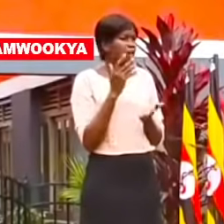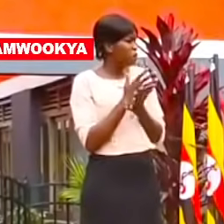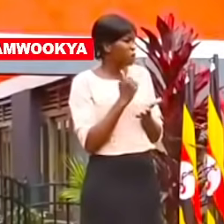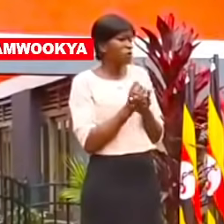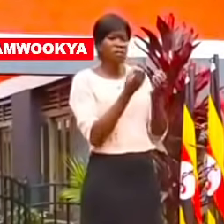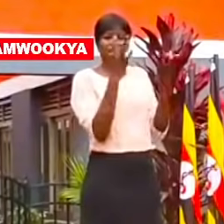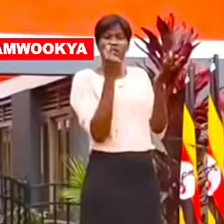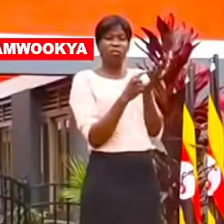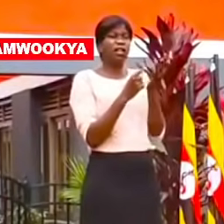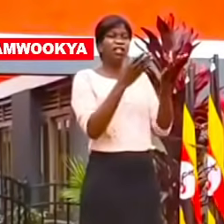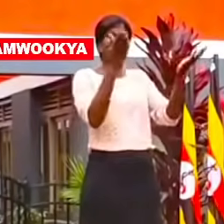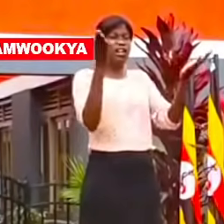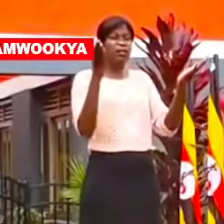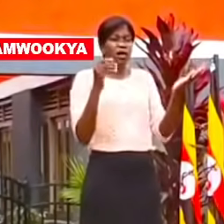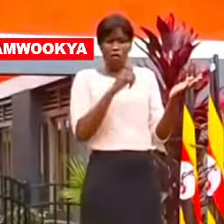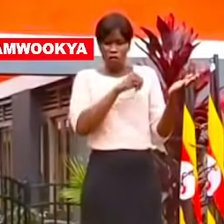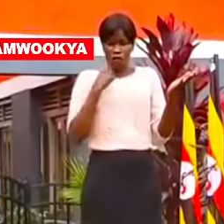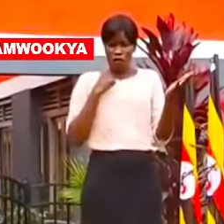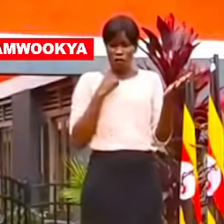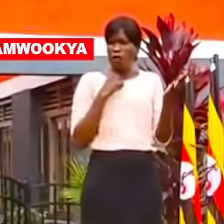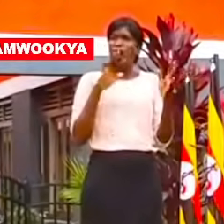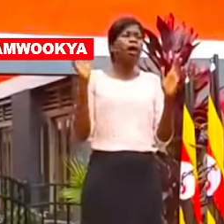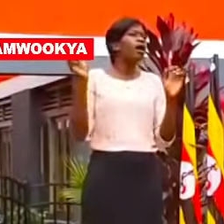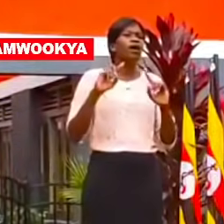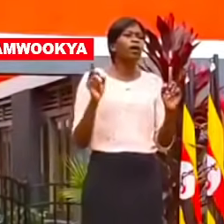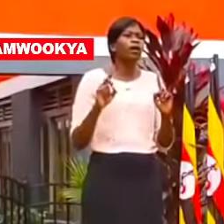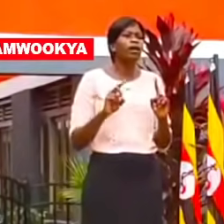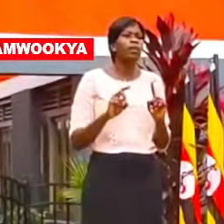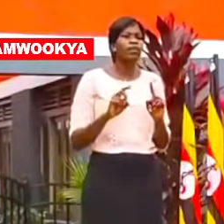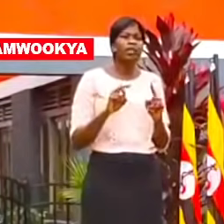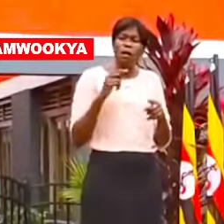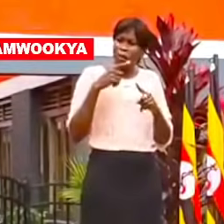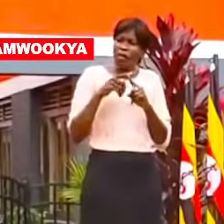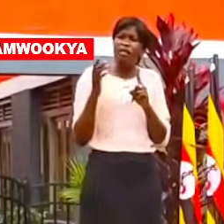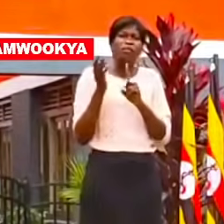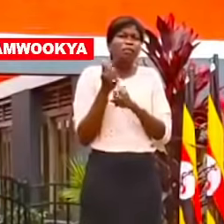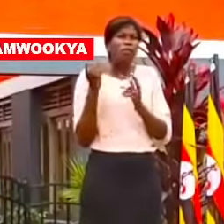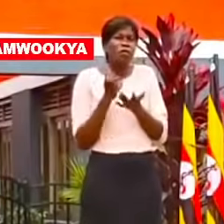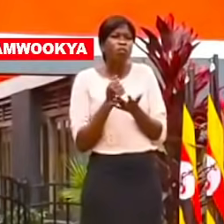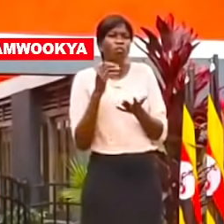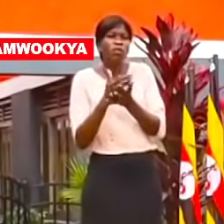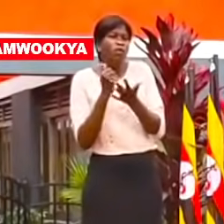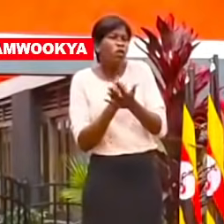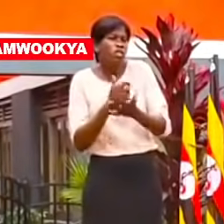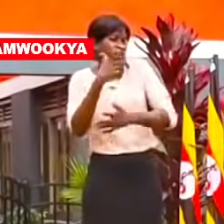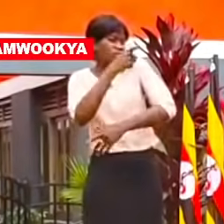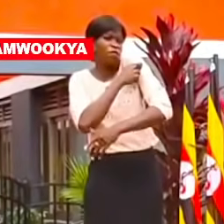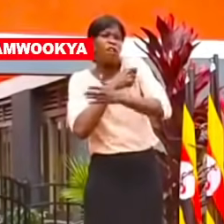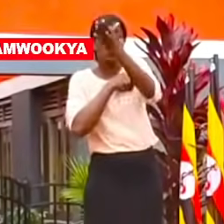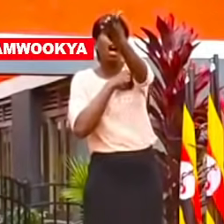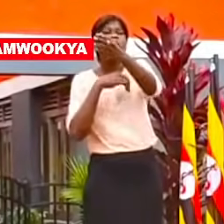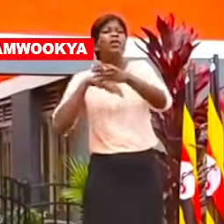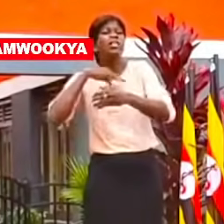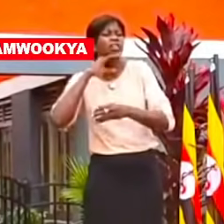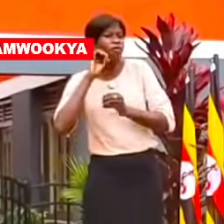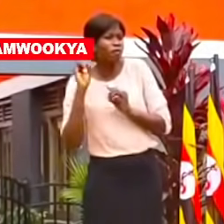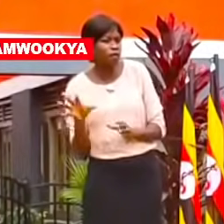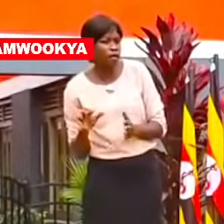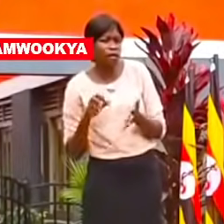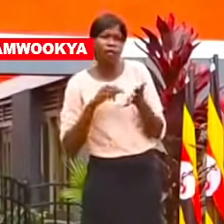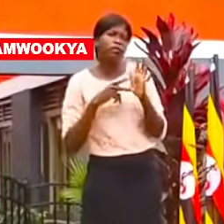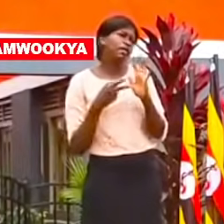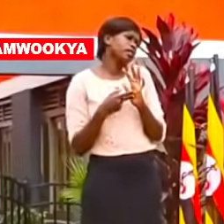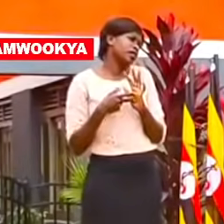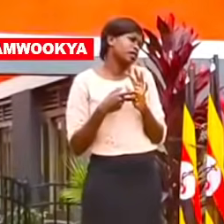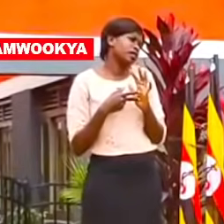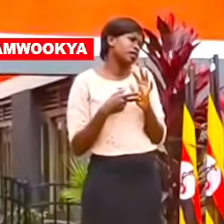bangi tebannagemebwa si nti tebaagala, eddagala teririiwo. Obukadde 3 bwokka bwe bakagemebwa,